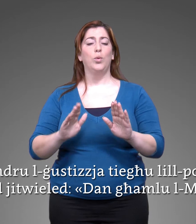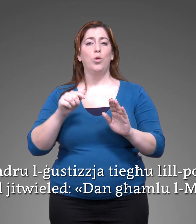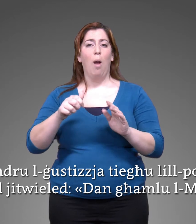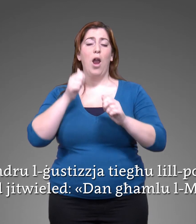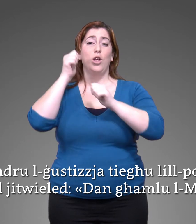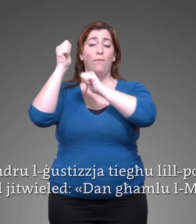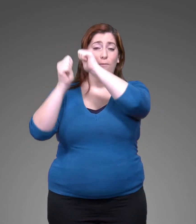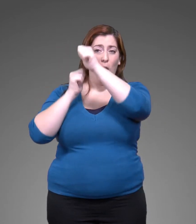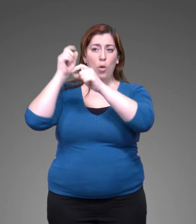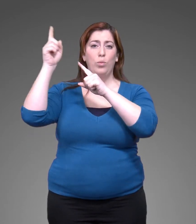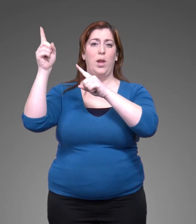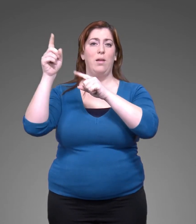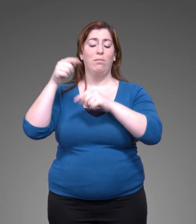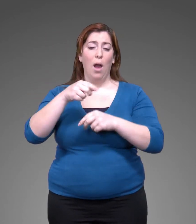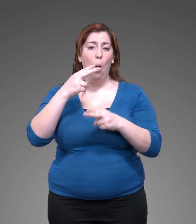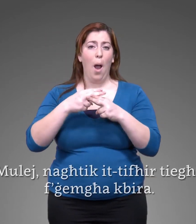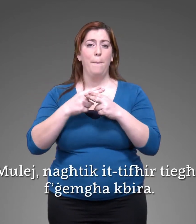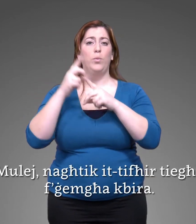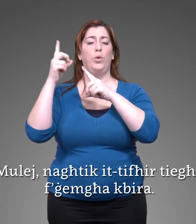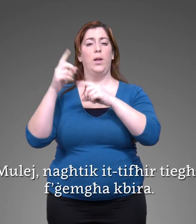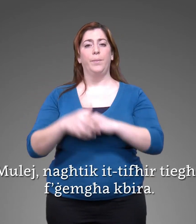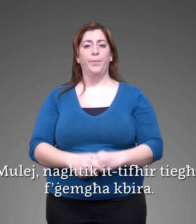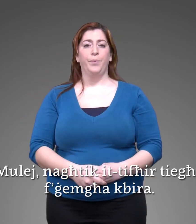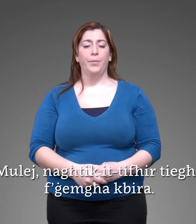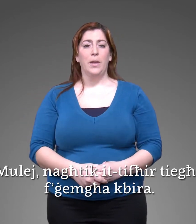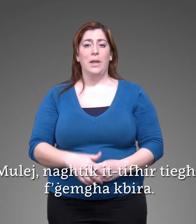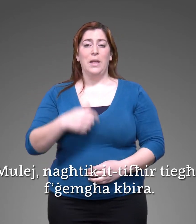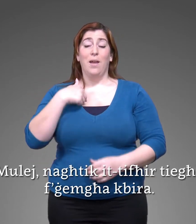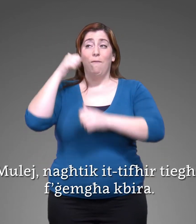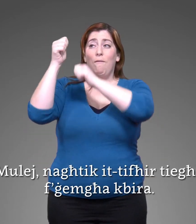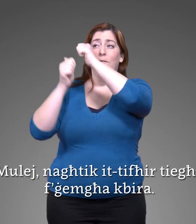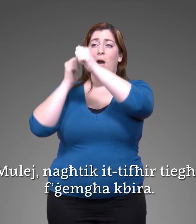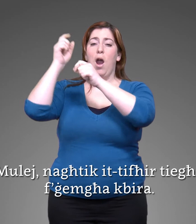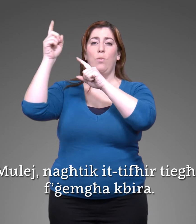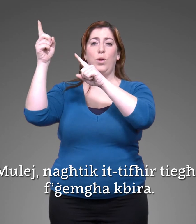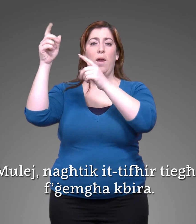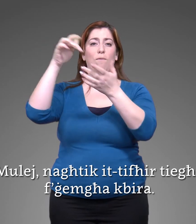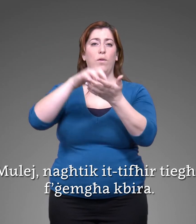-mulej Mulej Natik t-tif-hirtijaj fġama kbira